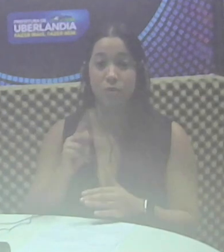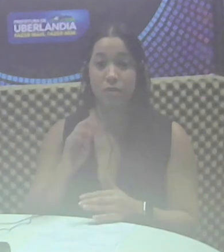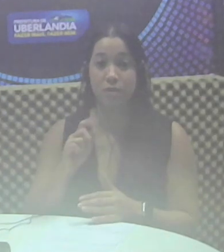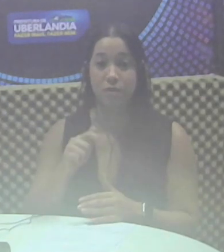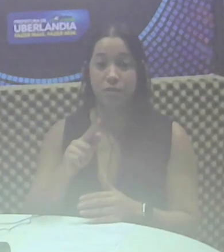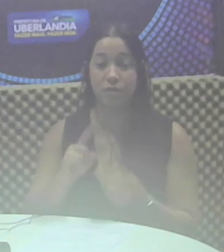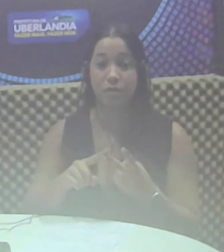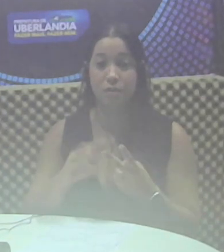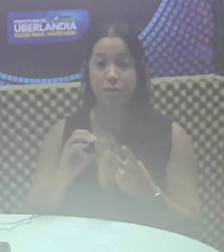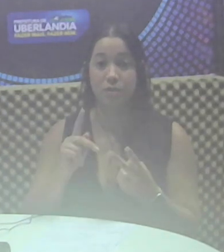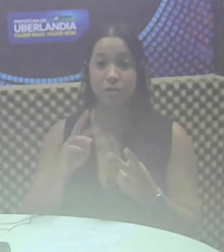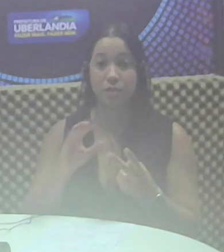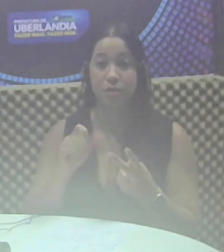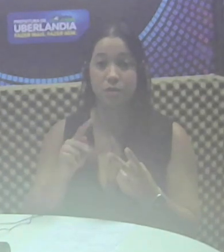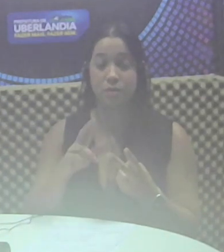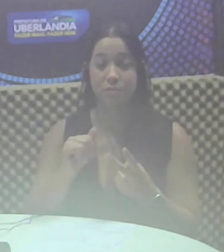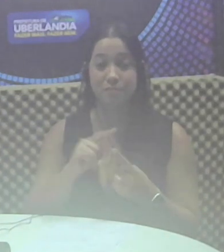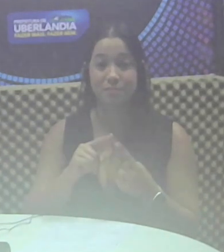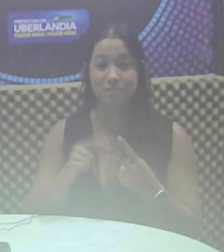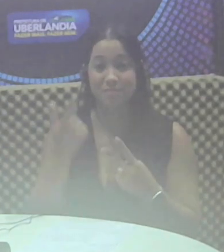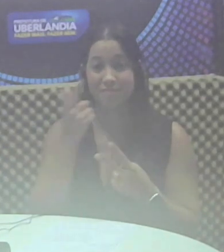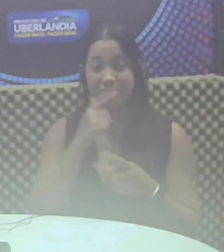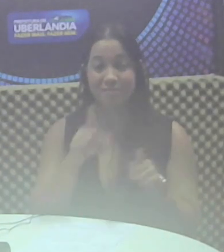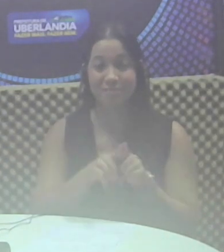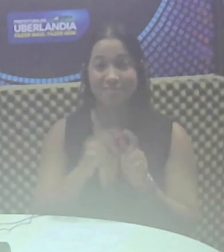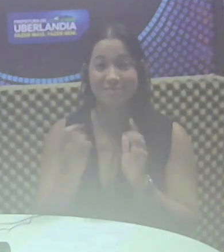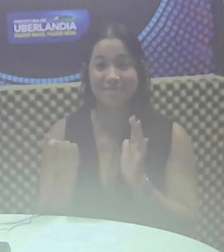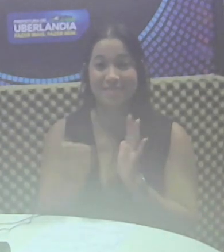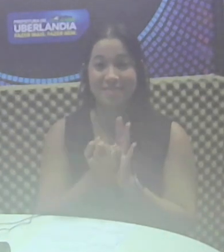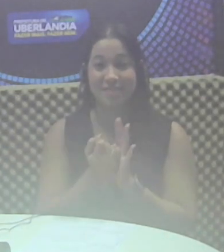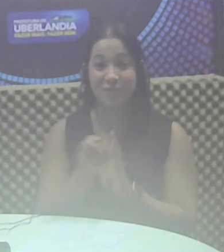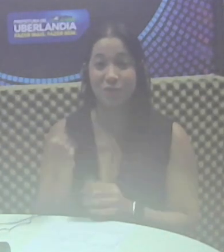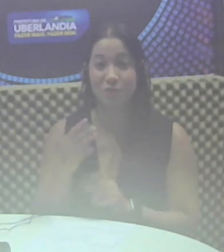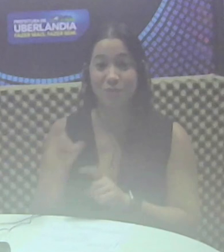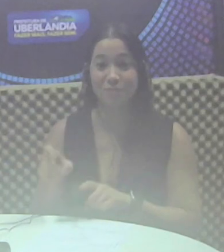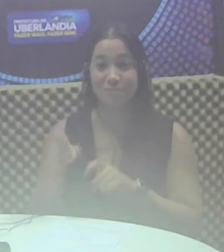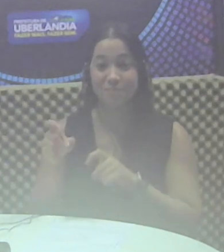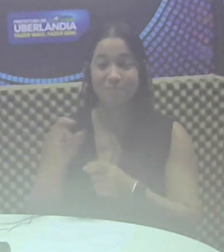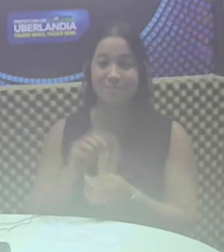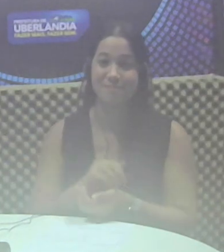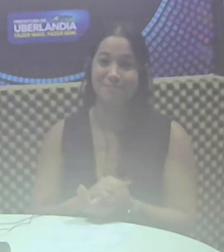e Coopercampra, também conquistaram o selo Novo Agro.